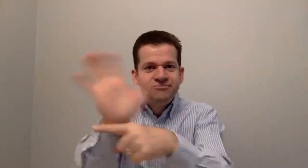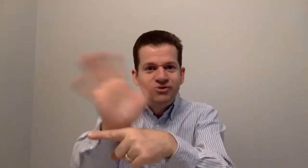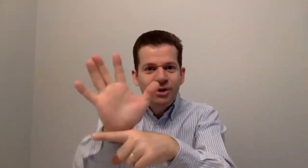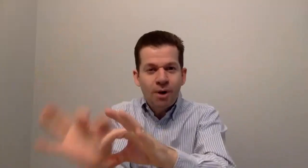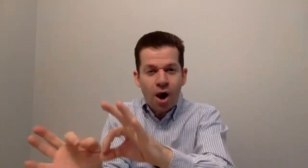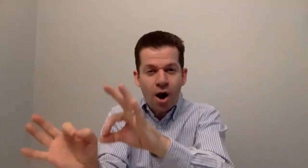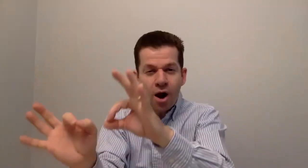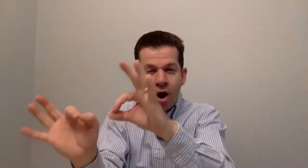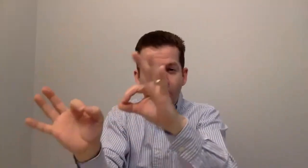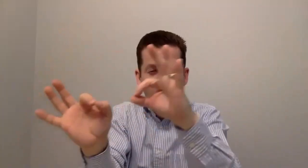Filme.